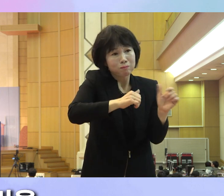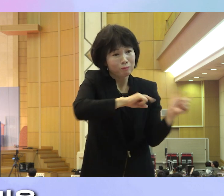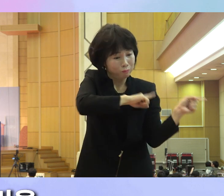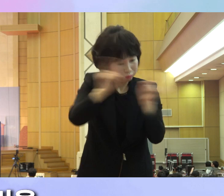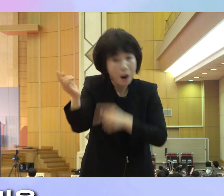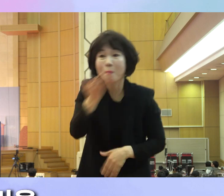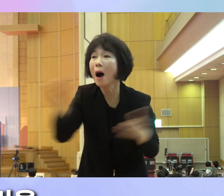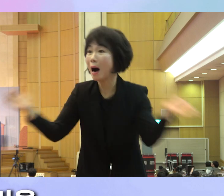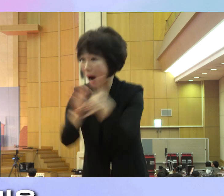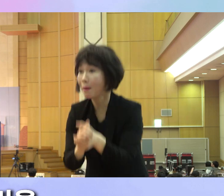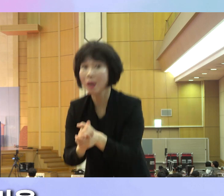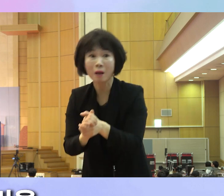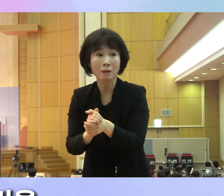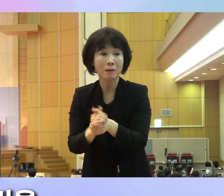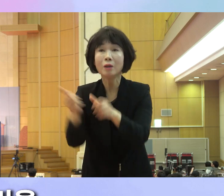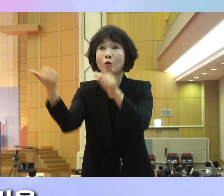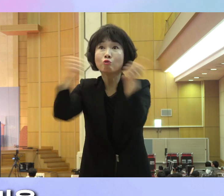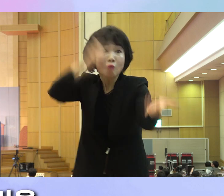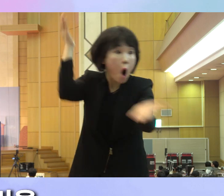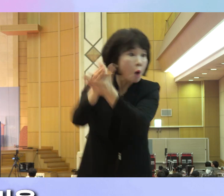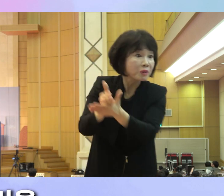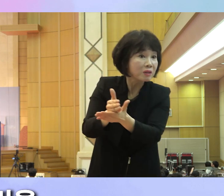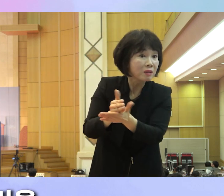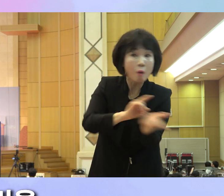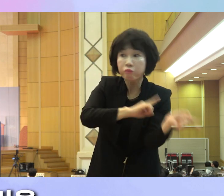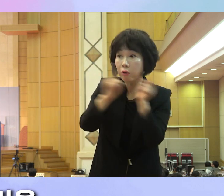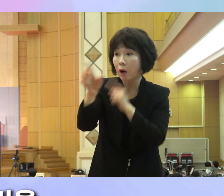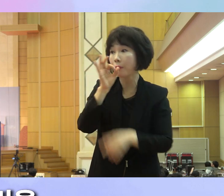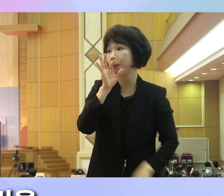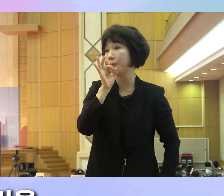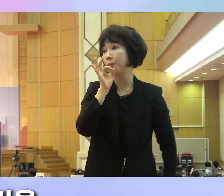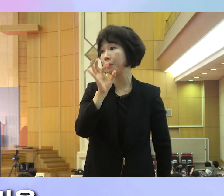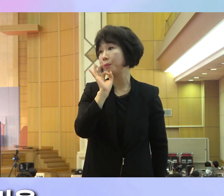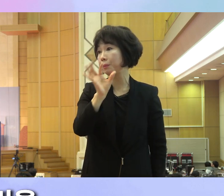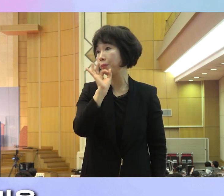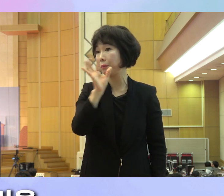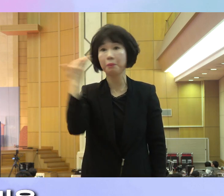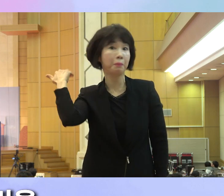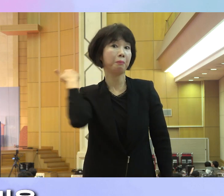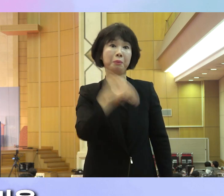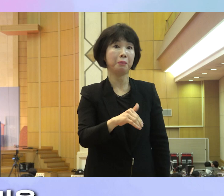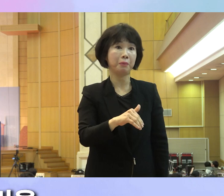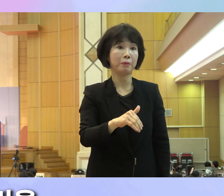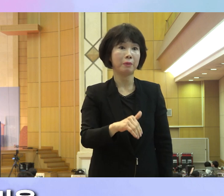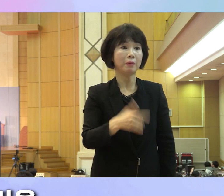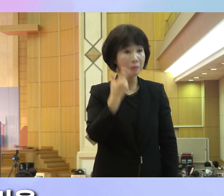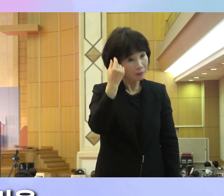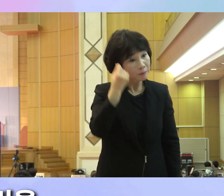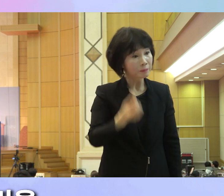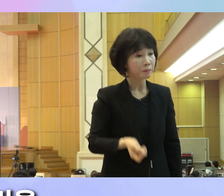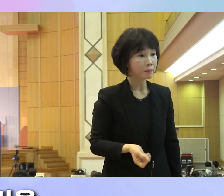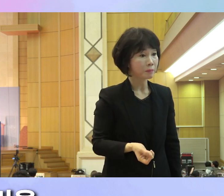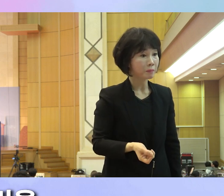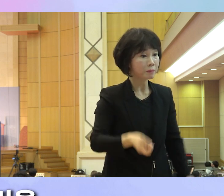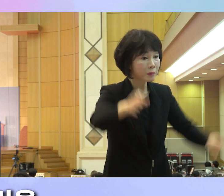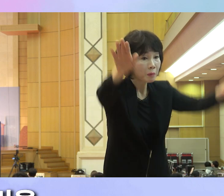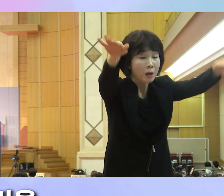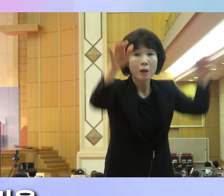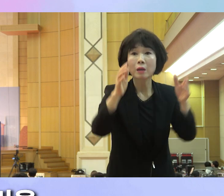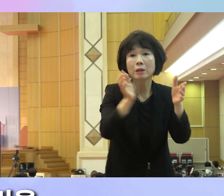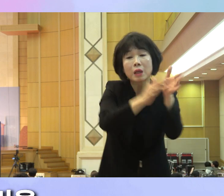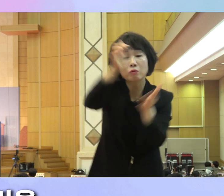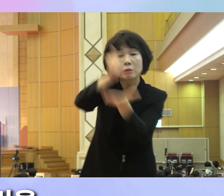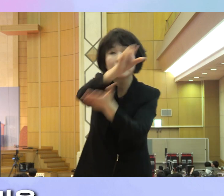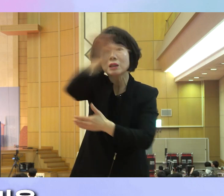그래야 예수 부활을 또 본받아 예수 죽음 내 죽음, 예수 부활 내 부활이 되는 것입니다. 그러면 예수님